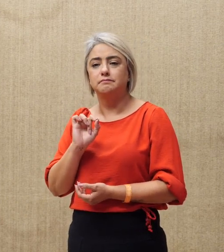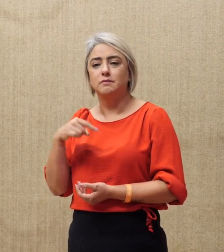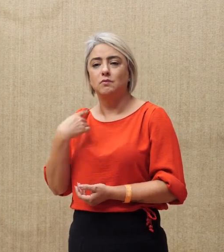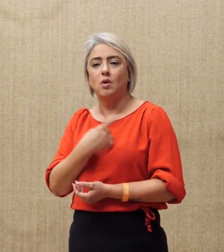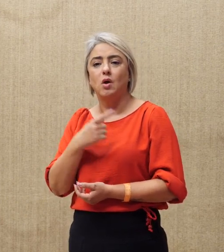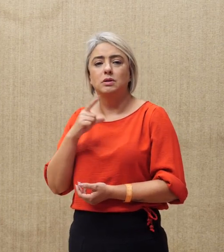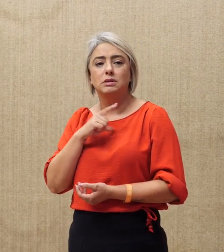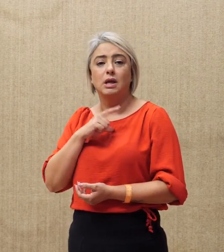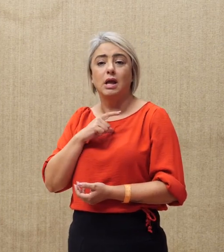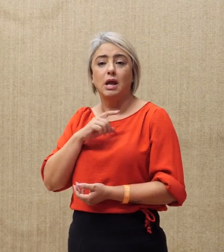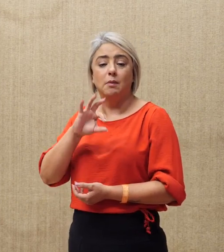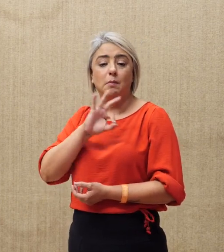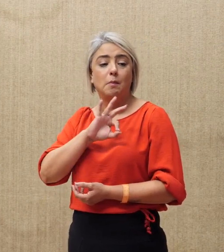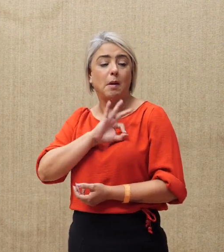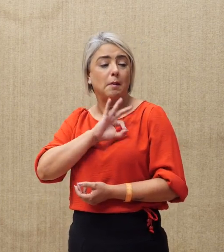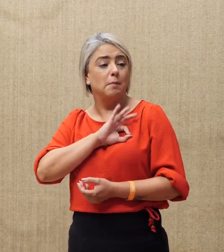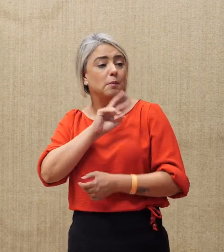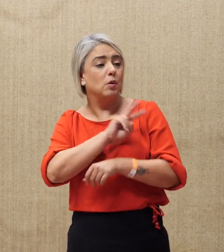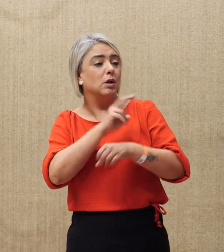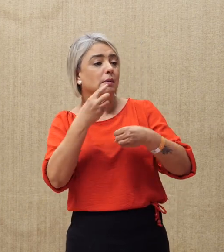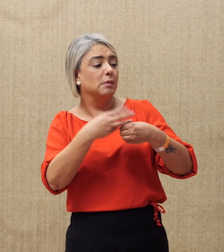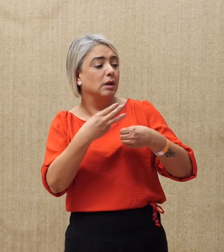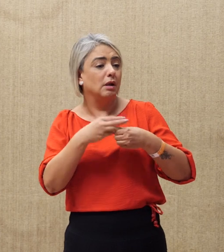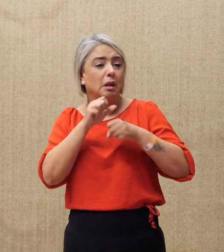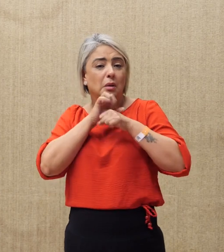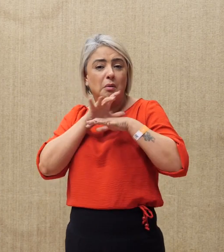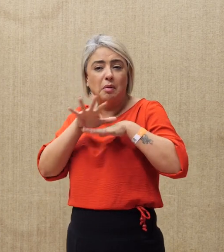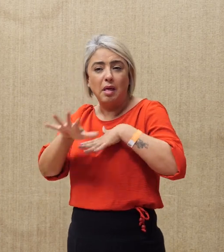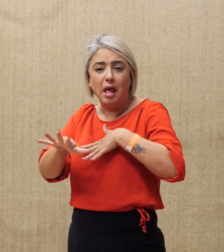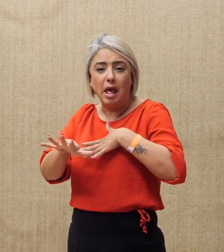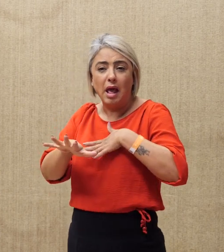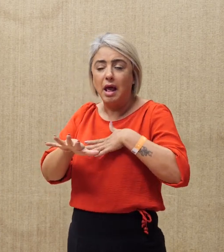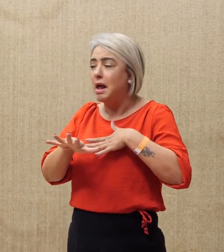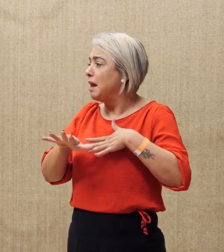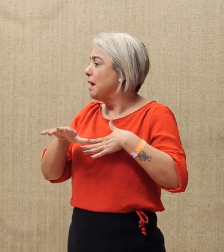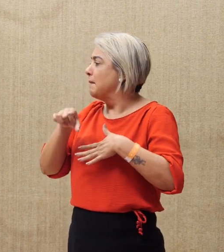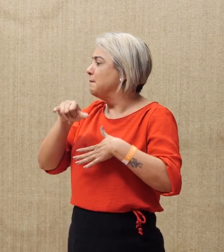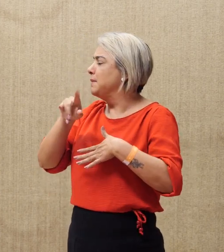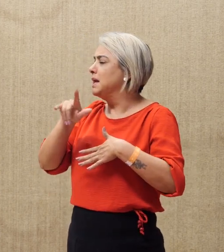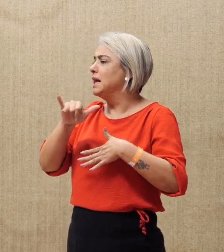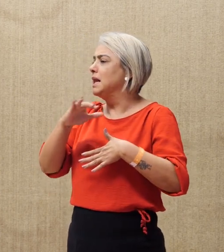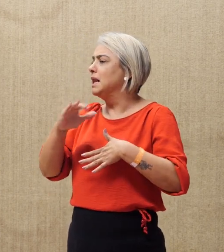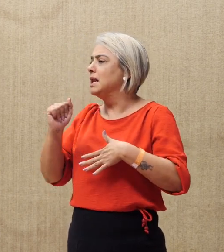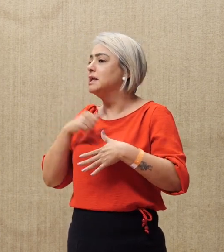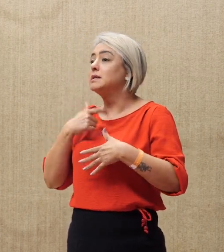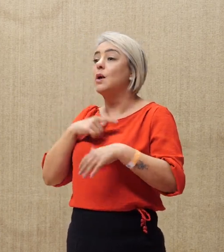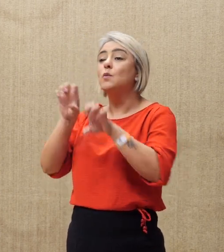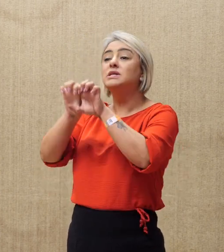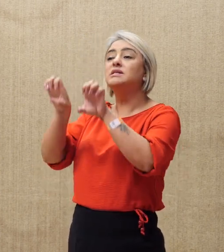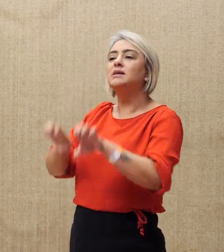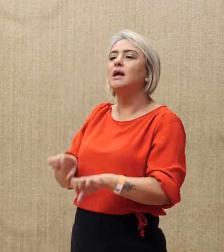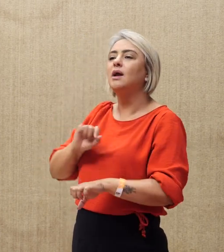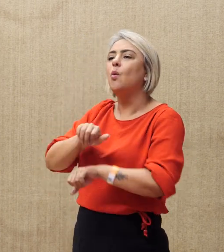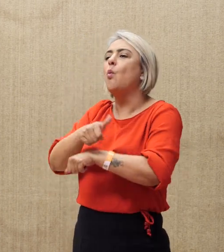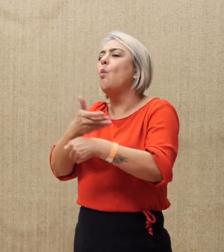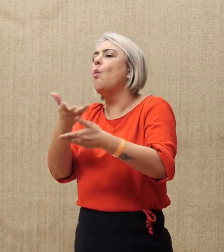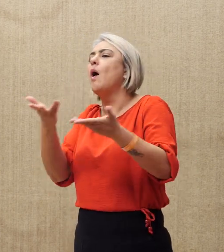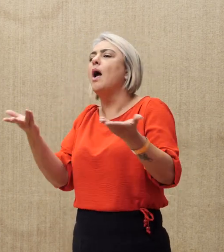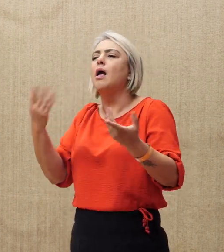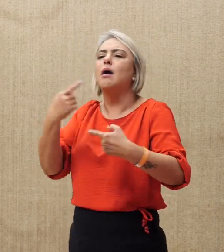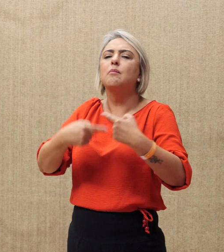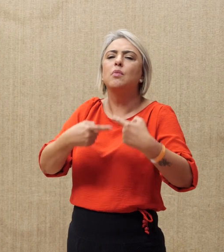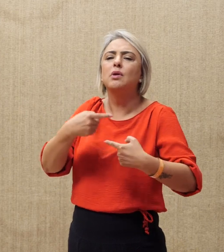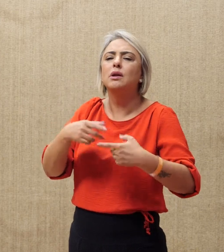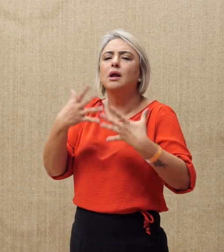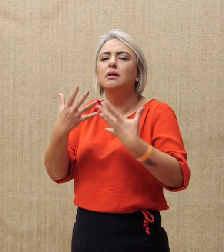nós temos uma polícia municipal contagiada com a milícia, nós todos, quem é do Rio de Janeiro sabe disso. Queria saber quais seriam as